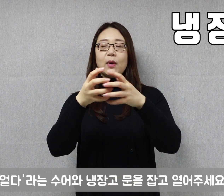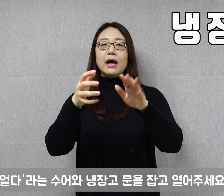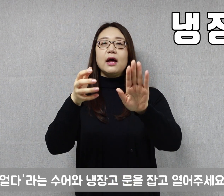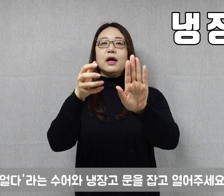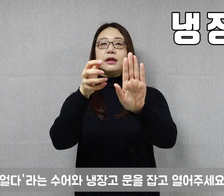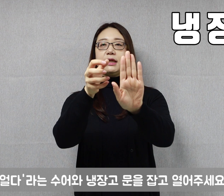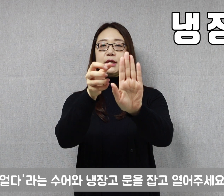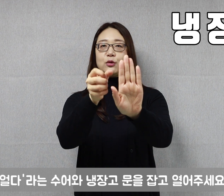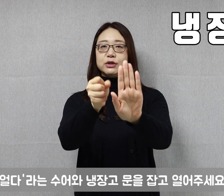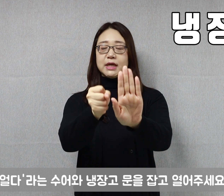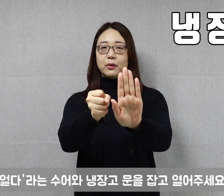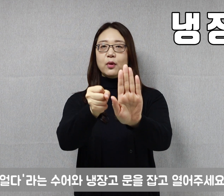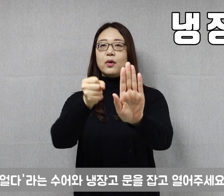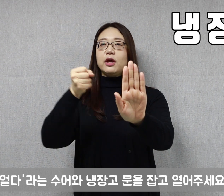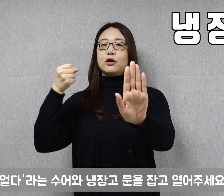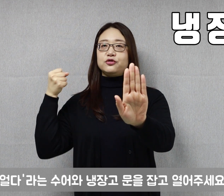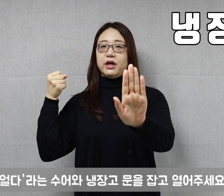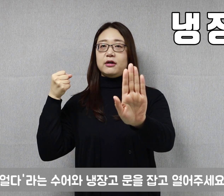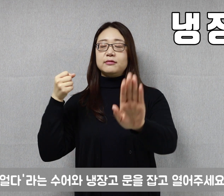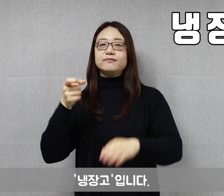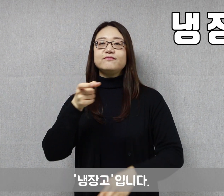수어와 냉장고 문을 잡고 열어주세요.